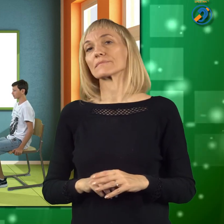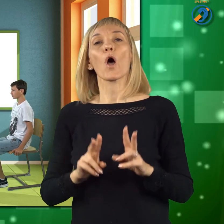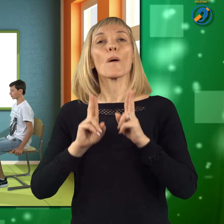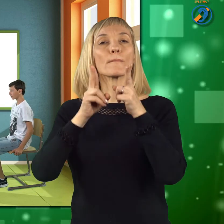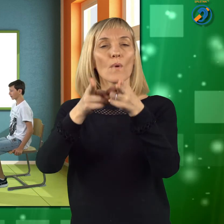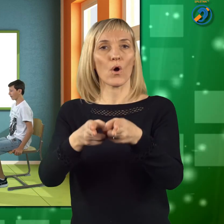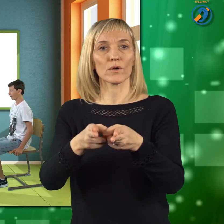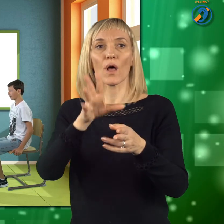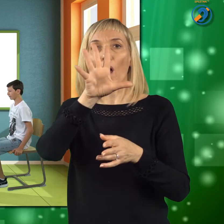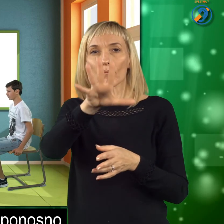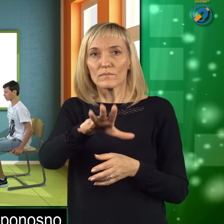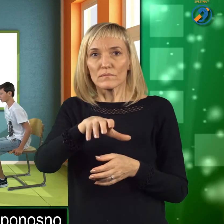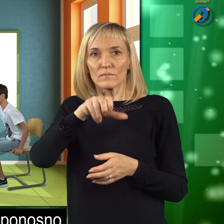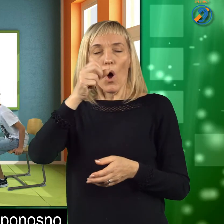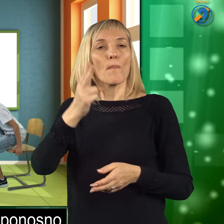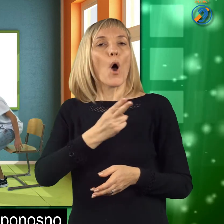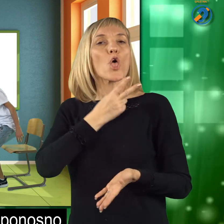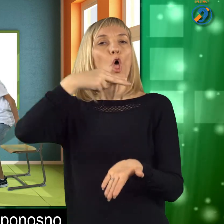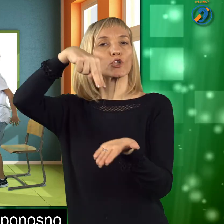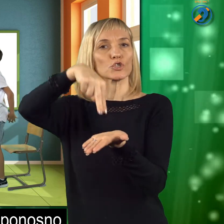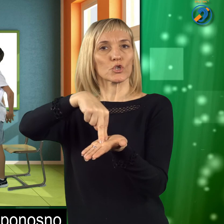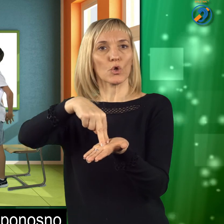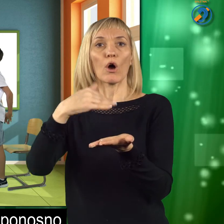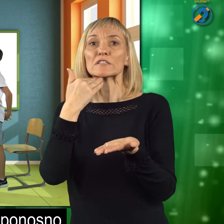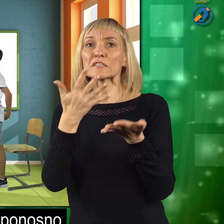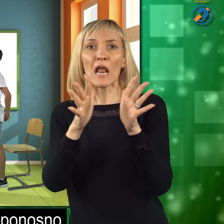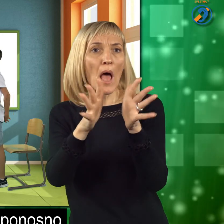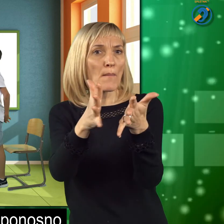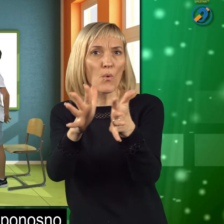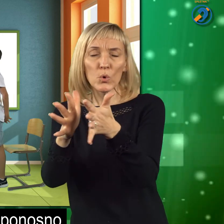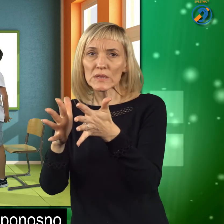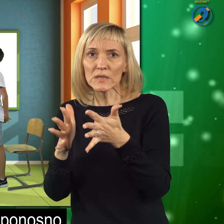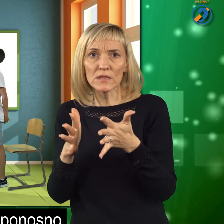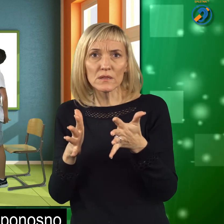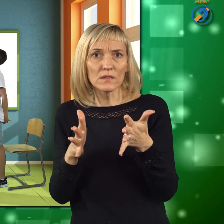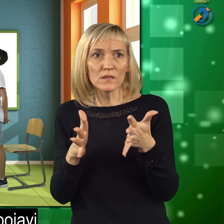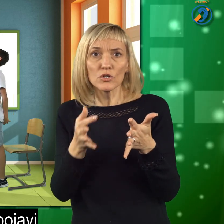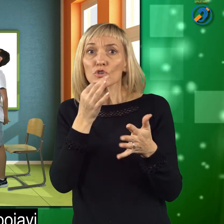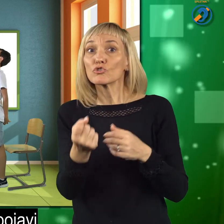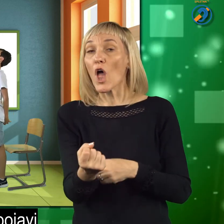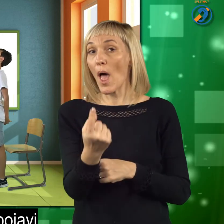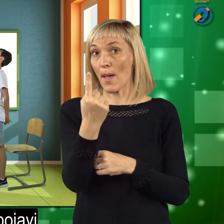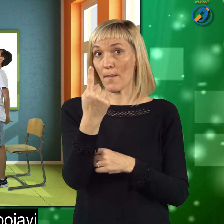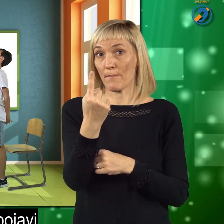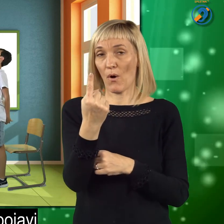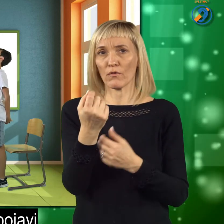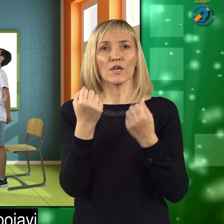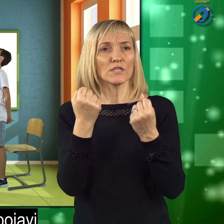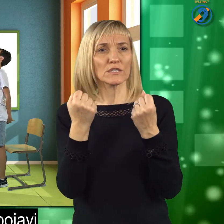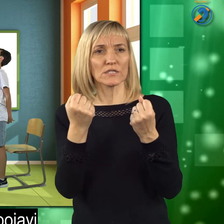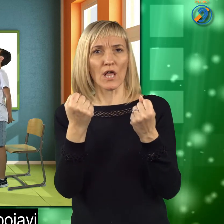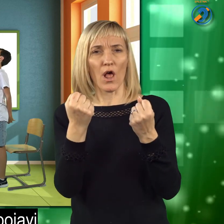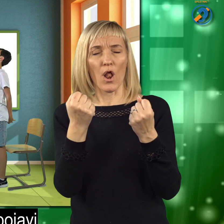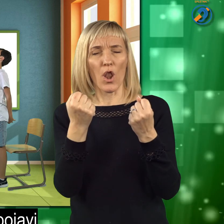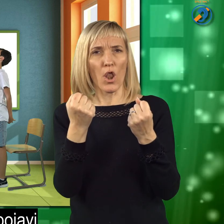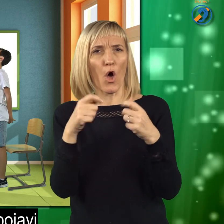Most. Z vdihom stoj ponosno, sramu več ne poznaš. Kadar se pojavi, v zemljo ga